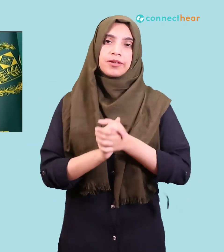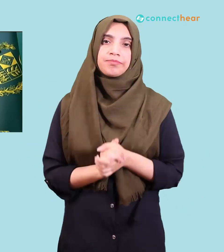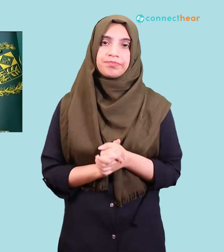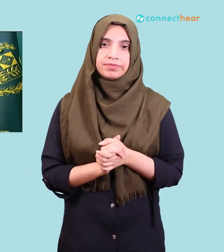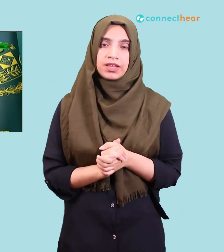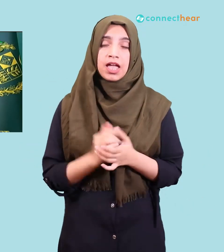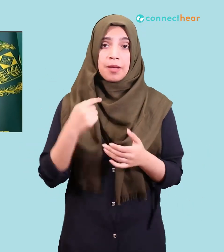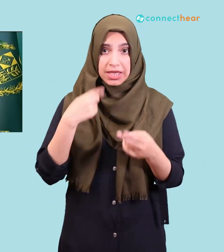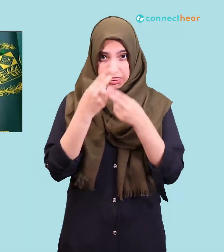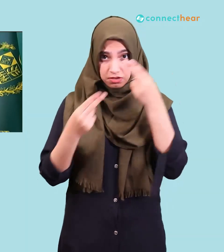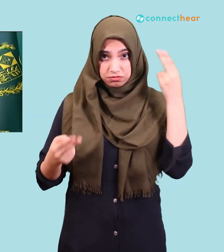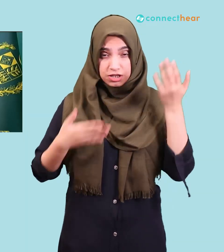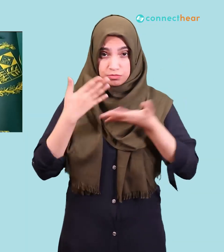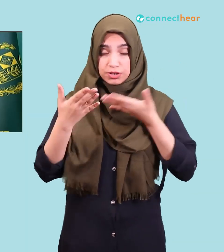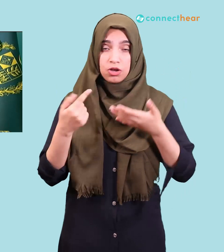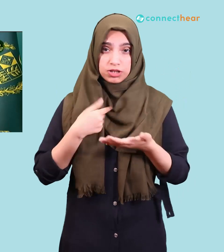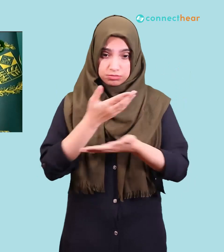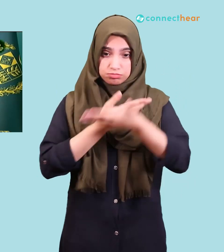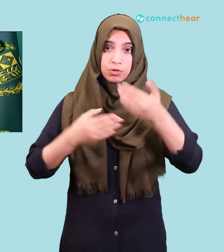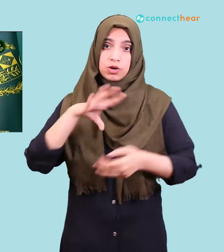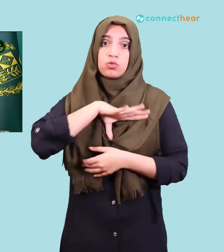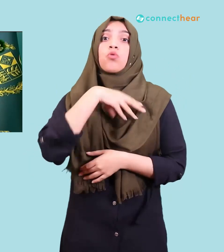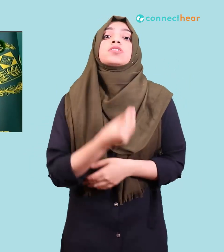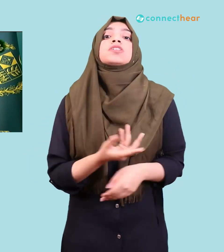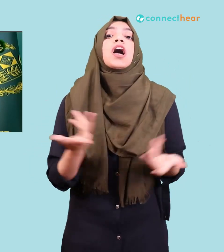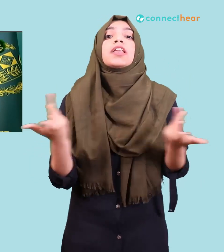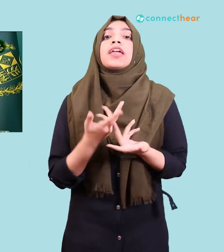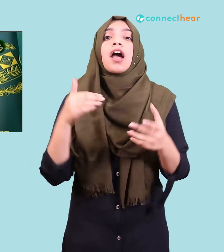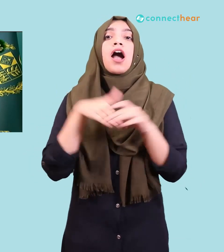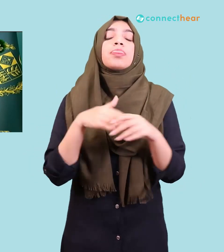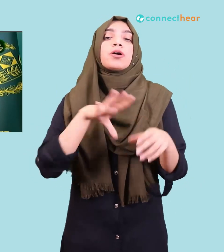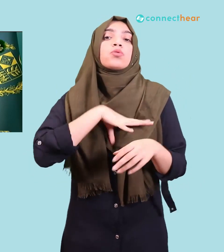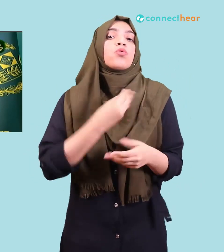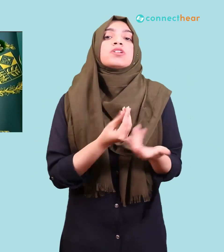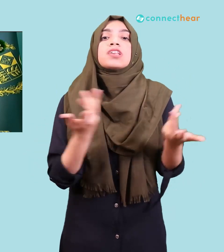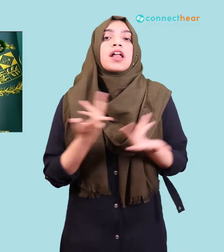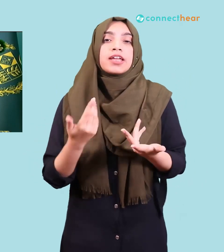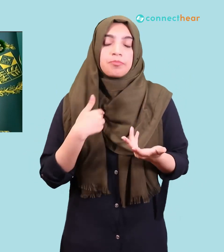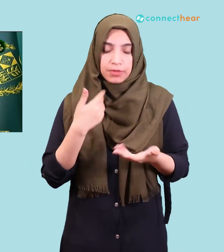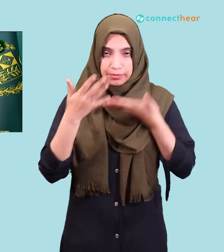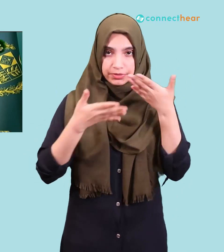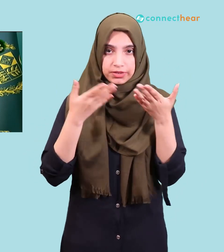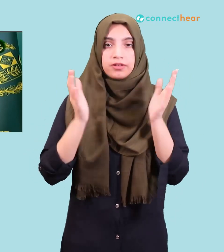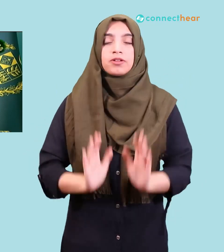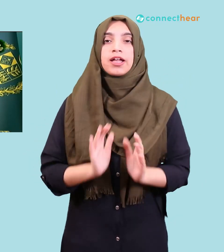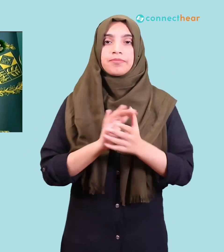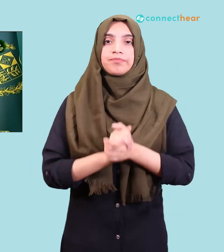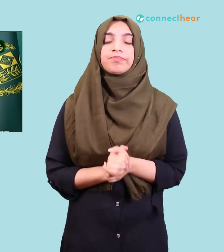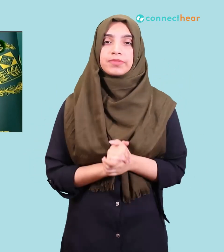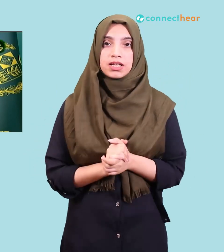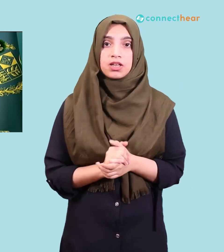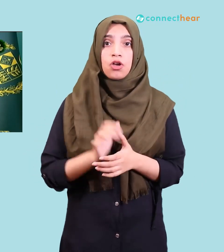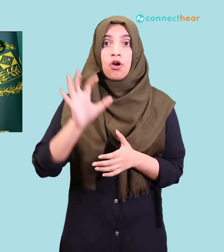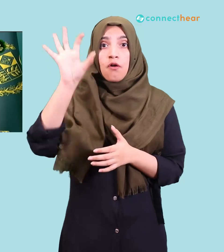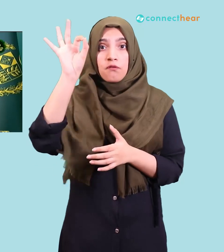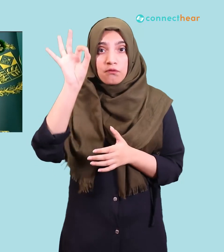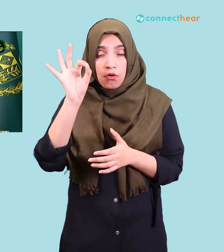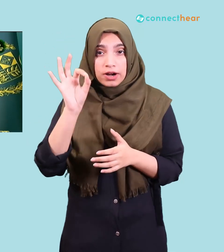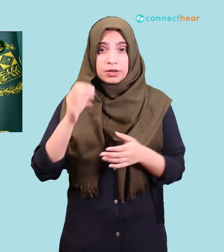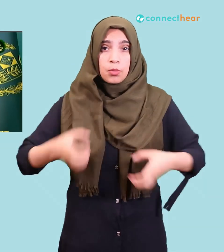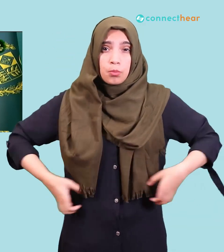کہ ہم نے اپنے آپ کو کتنا نقصان پہنچایا. اب تک 40 پولیس کی گاڑیوں کو جلا دیا گیا ہے. لوگوں کی